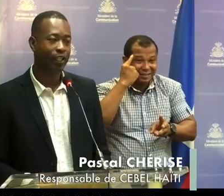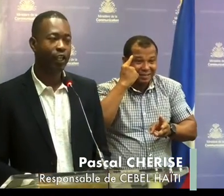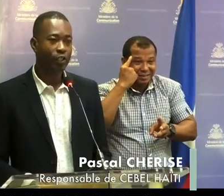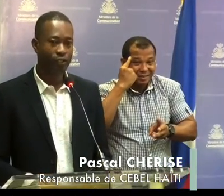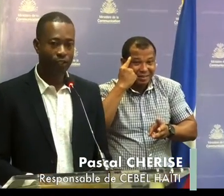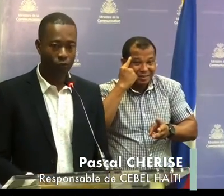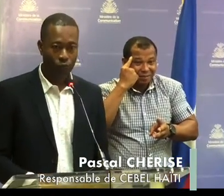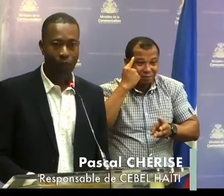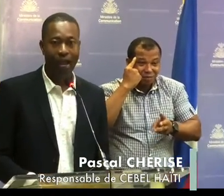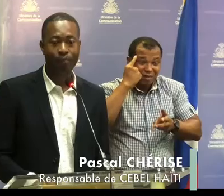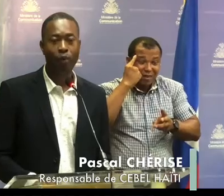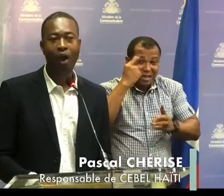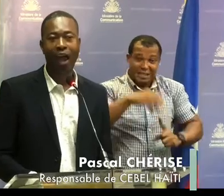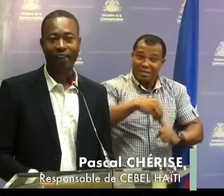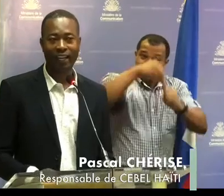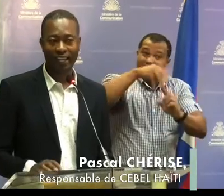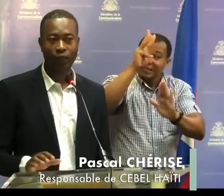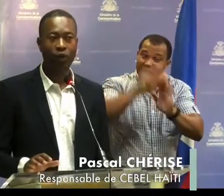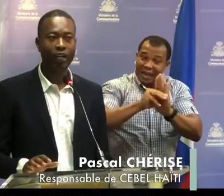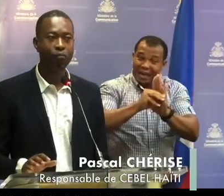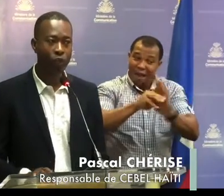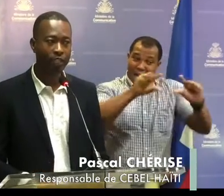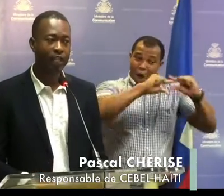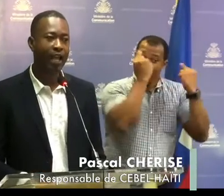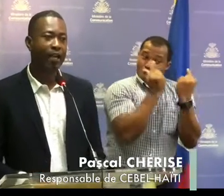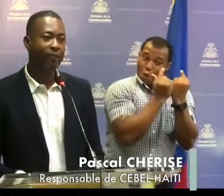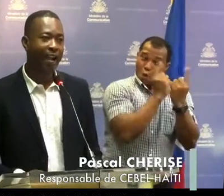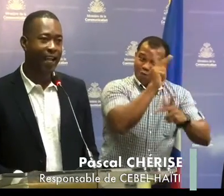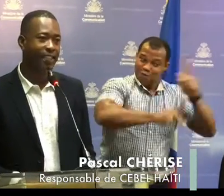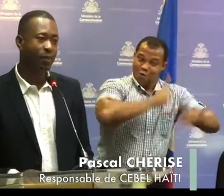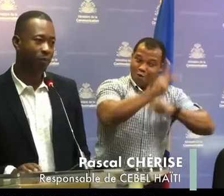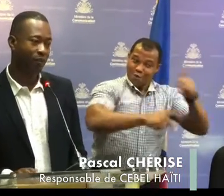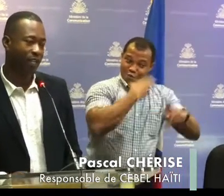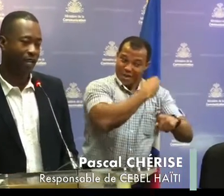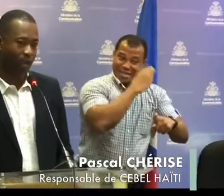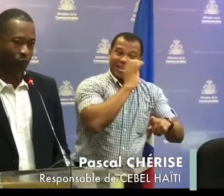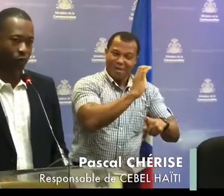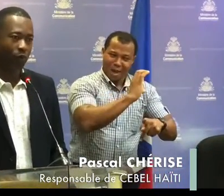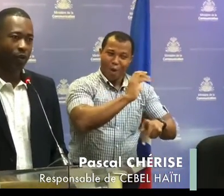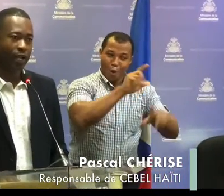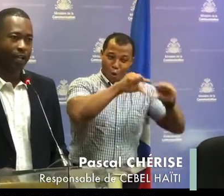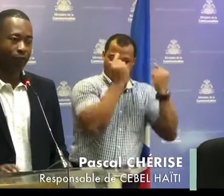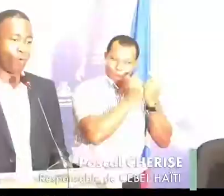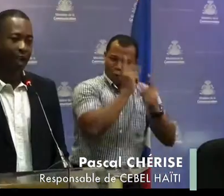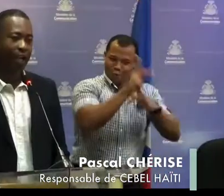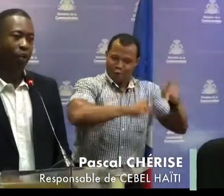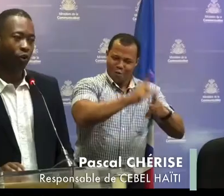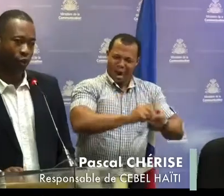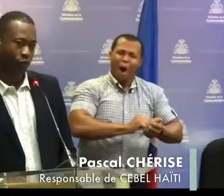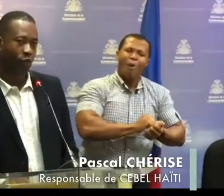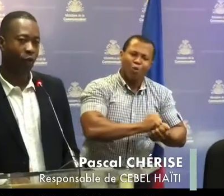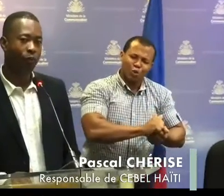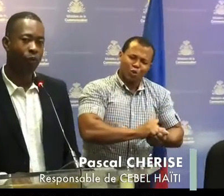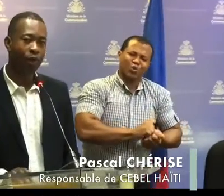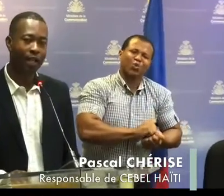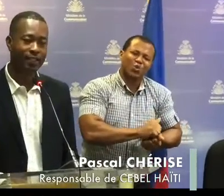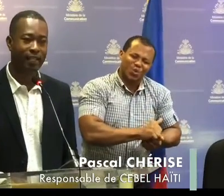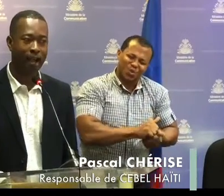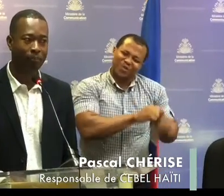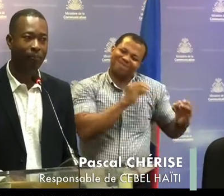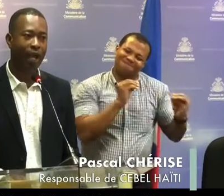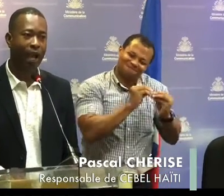Li. Si tout par rapport avec catégorie moun, d'Akadi qui est vulnérable, des fois, lorsque on moun